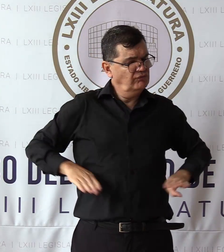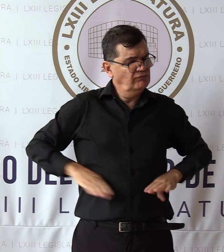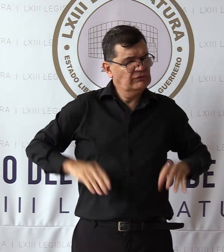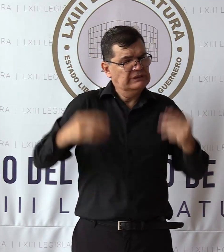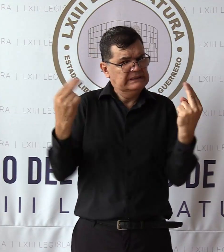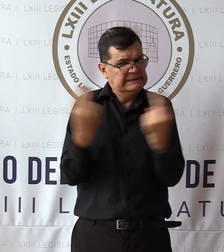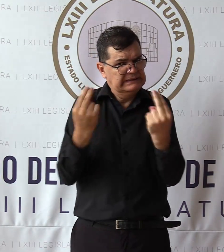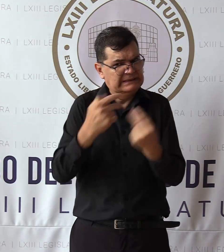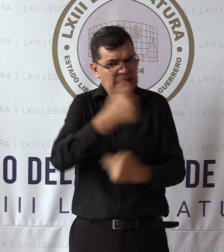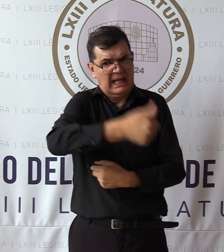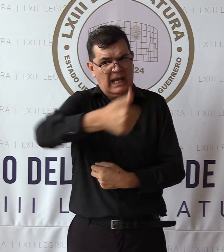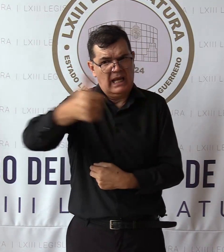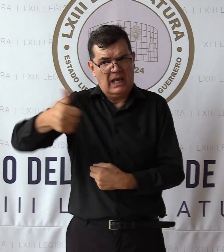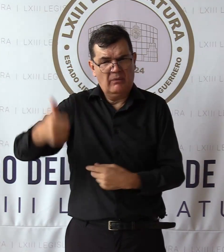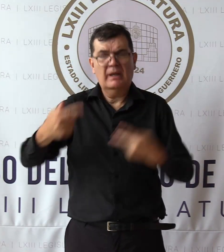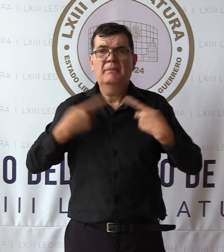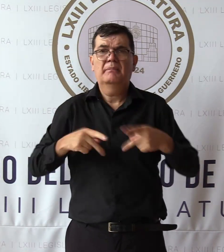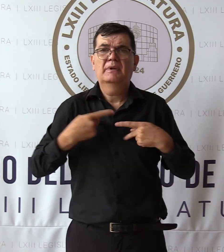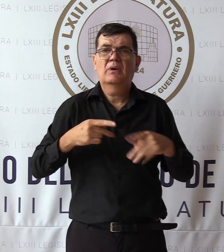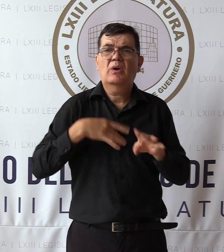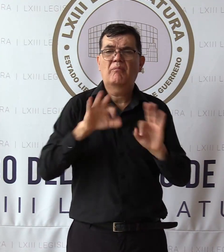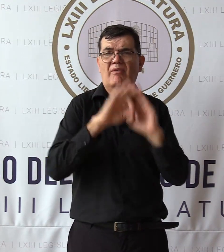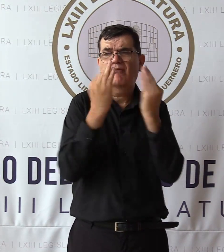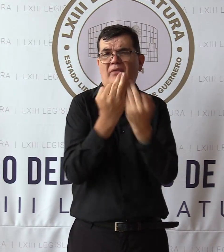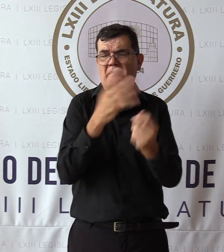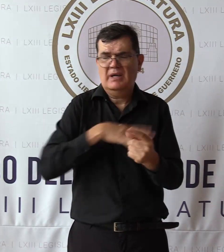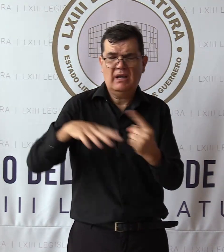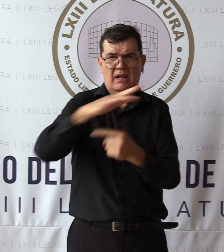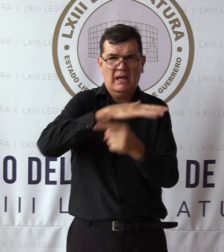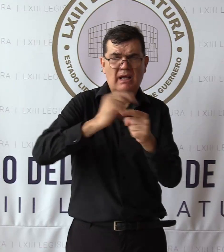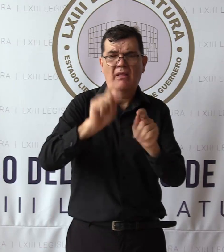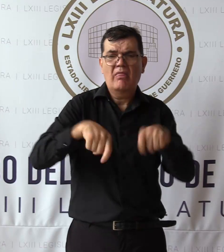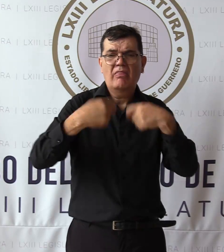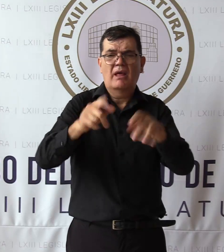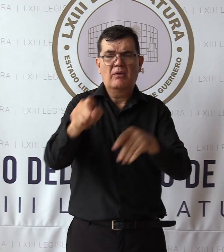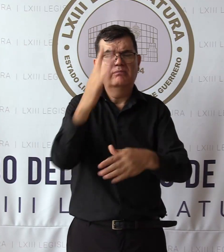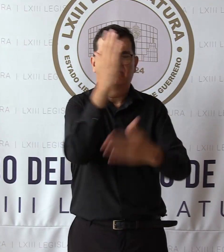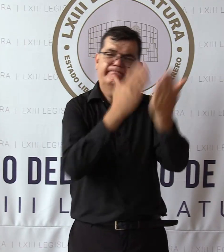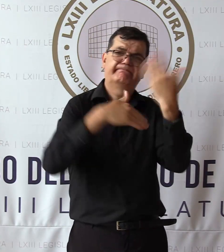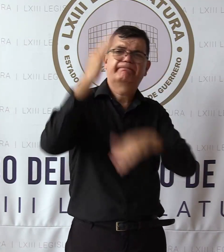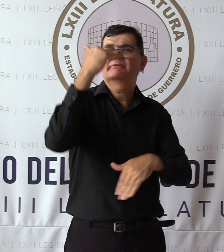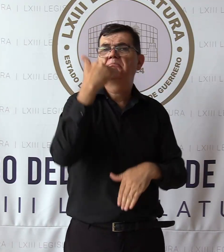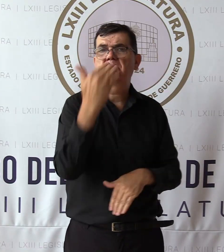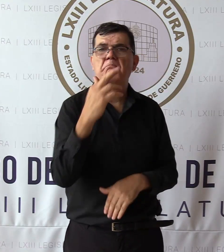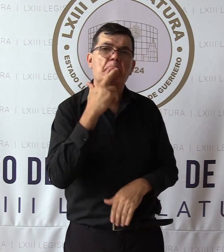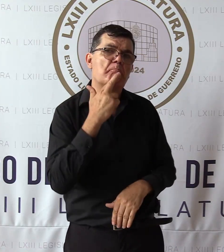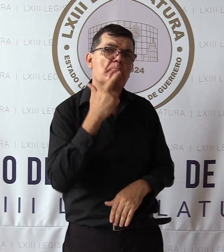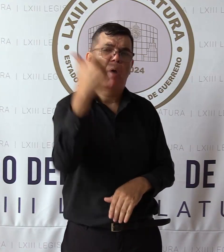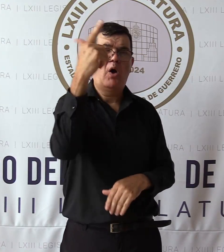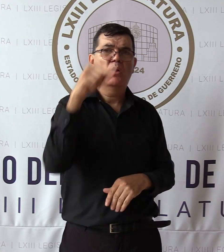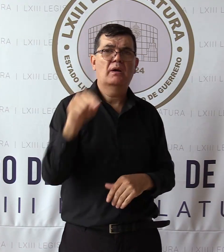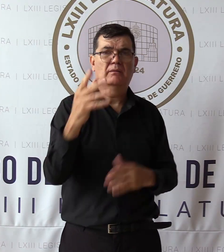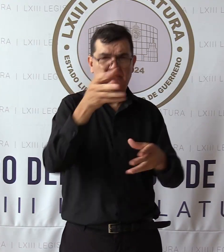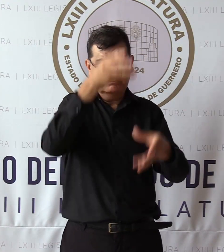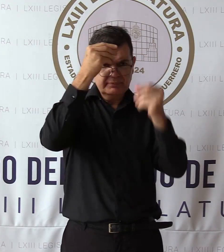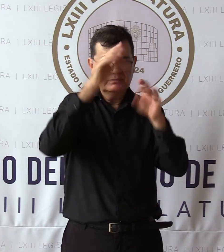de cada persona y en entornos que permitan alcanzar su máximo desarrollo académico, productivo y